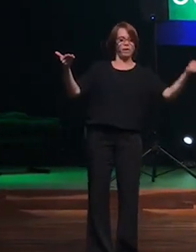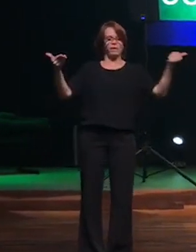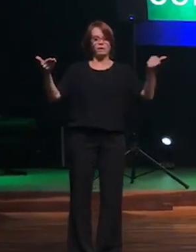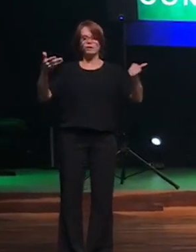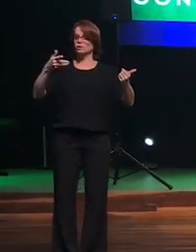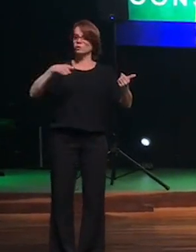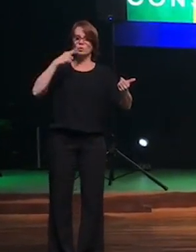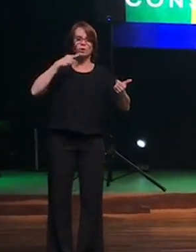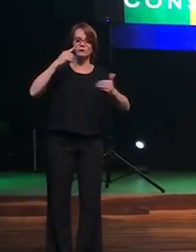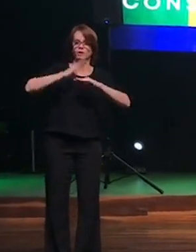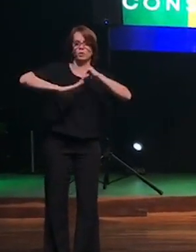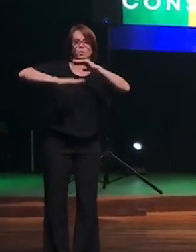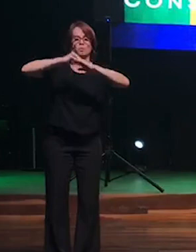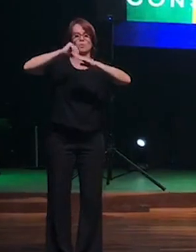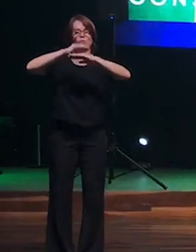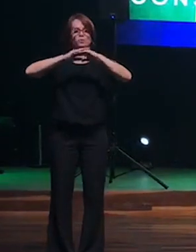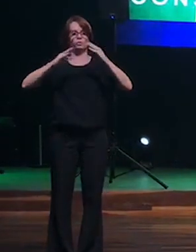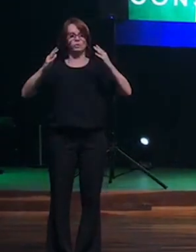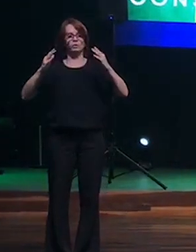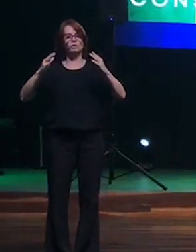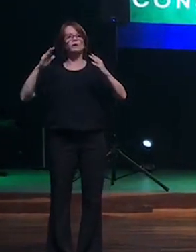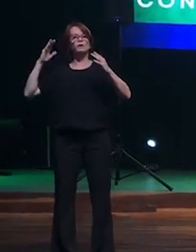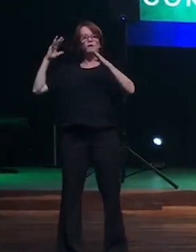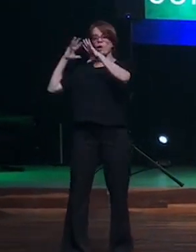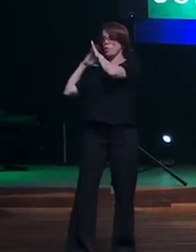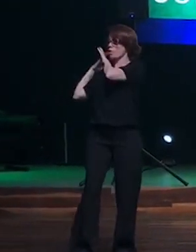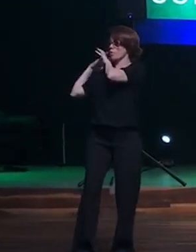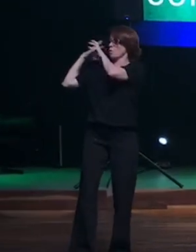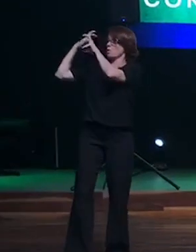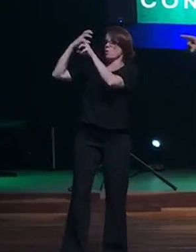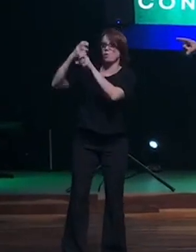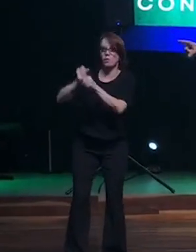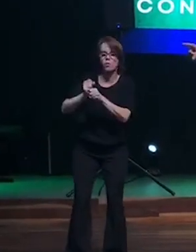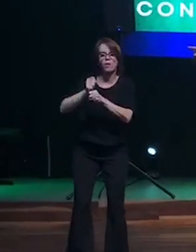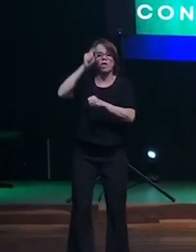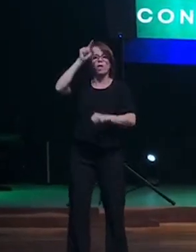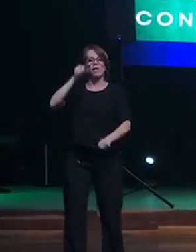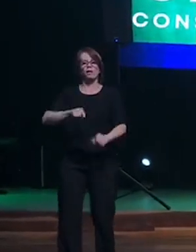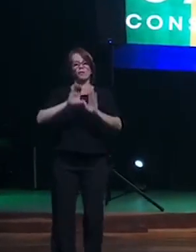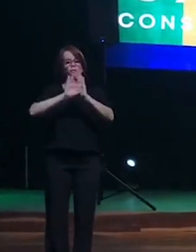É isso aqui tudo que é conservadorismo.